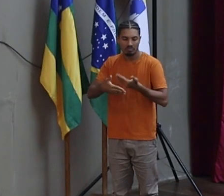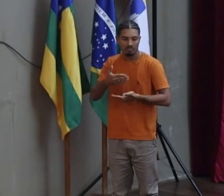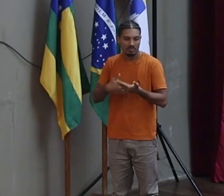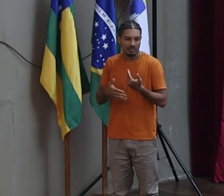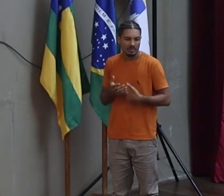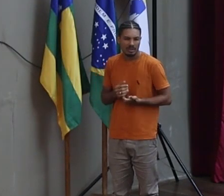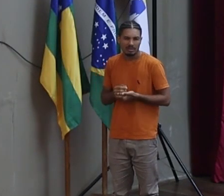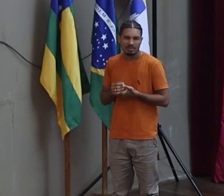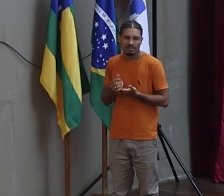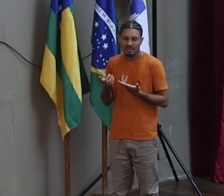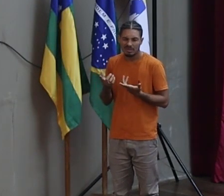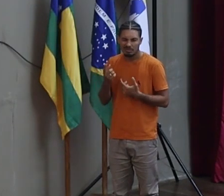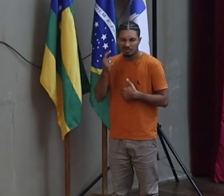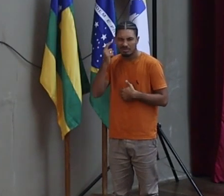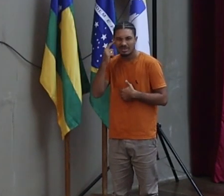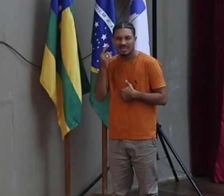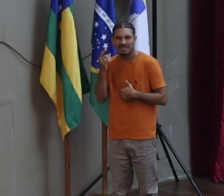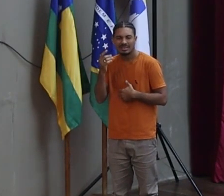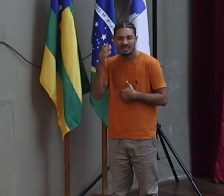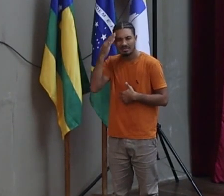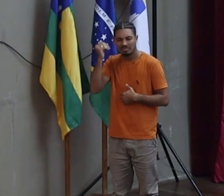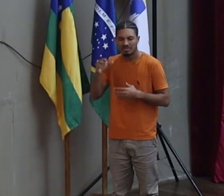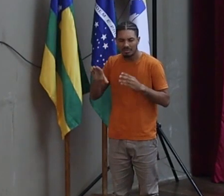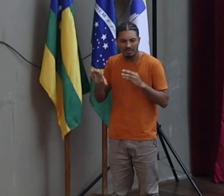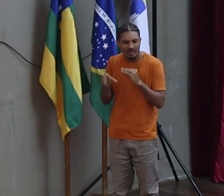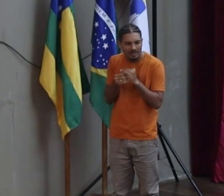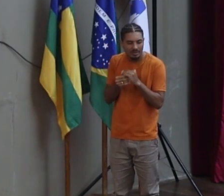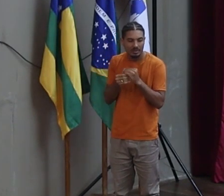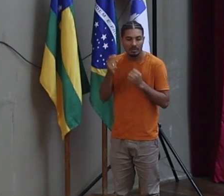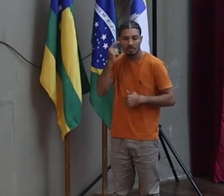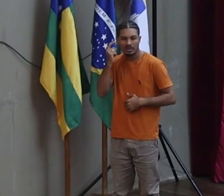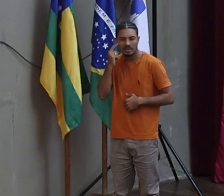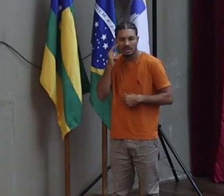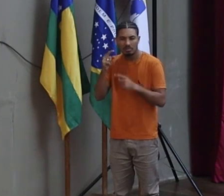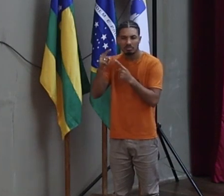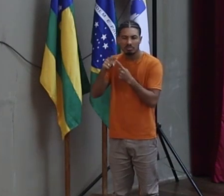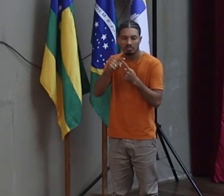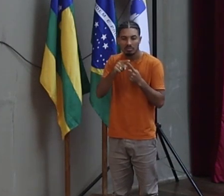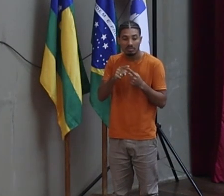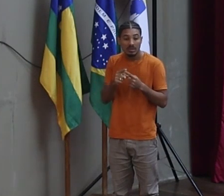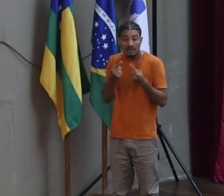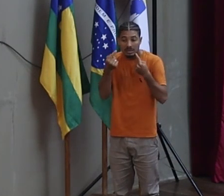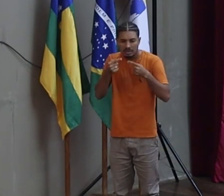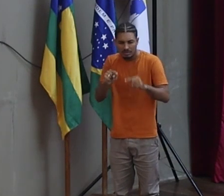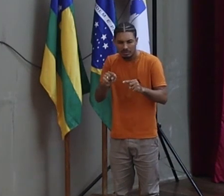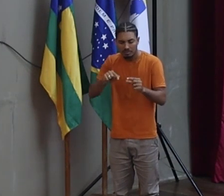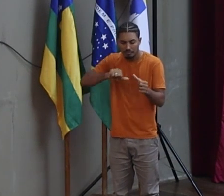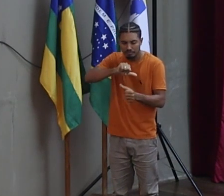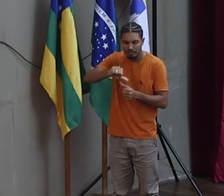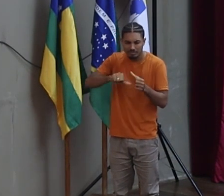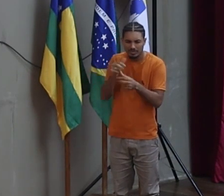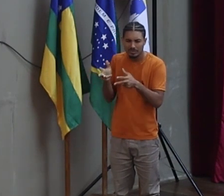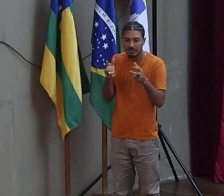quem sabe, resumir um pouco, eu vou pensar em termos de desafios que podem se tornar perspectivas